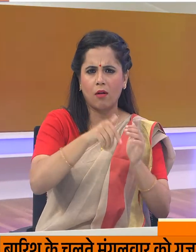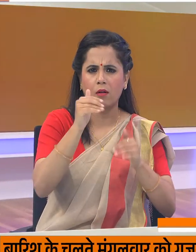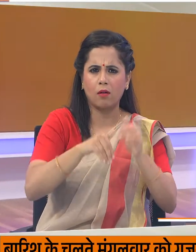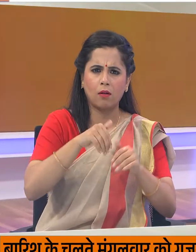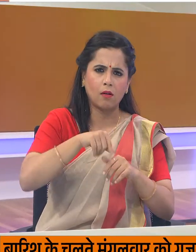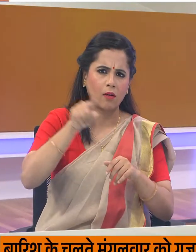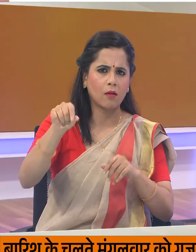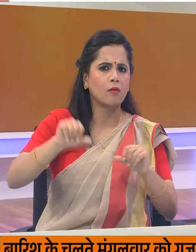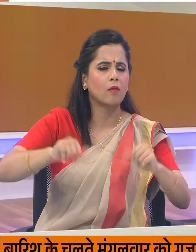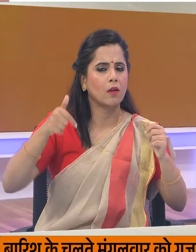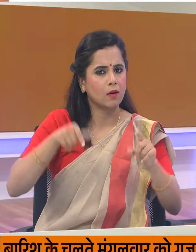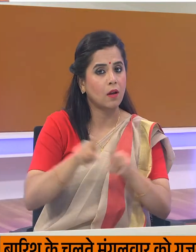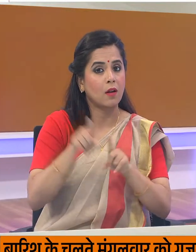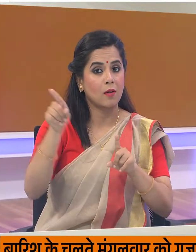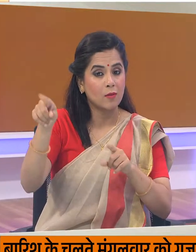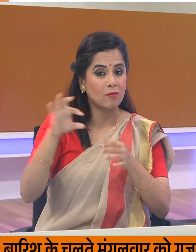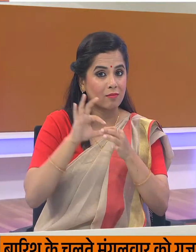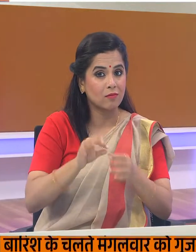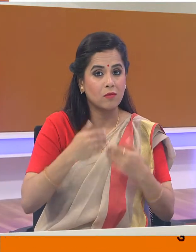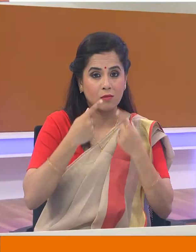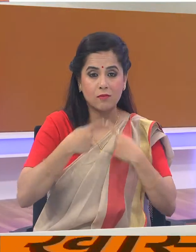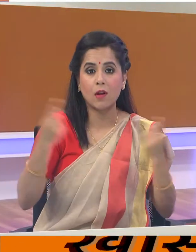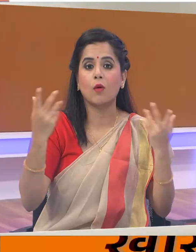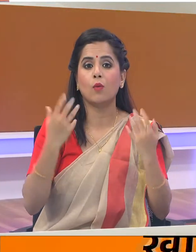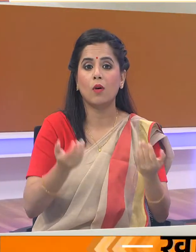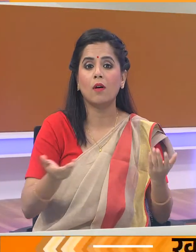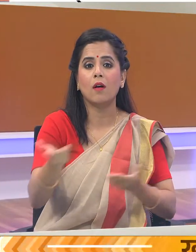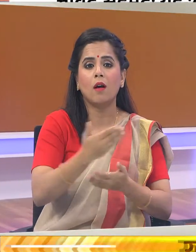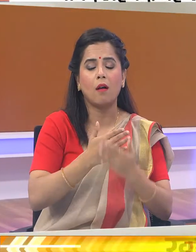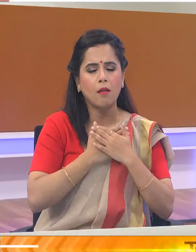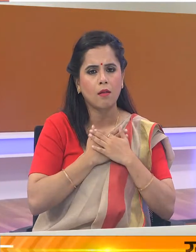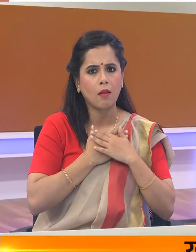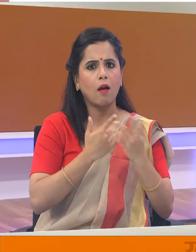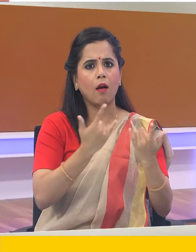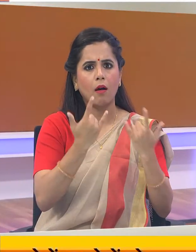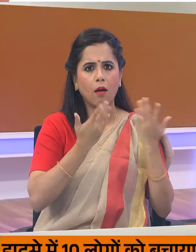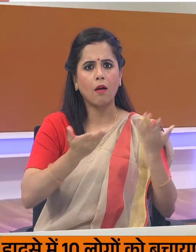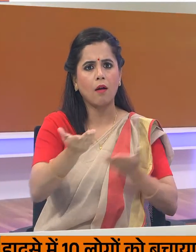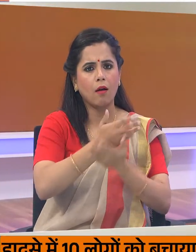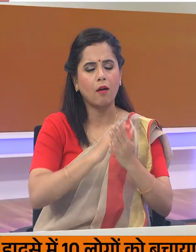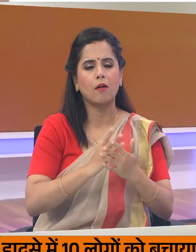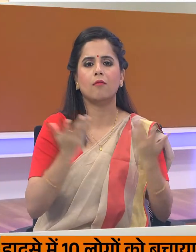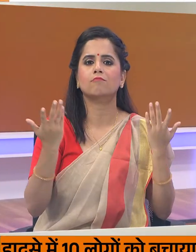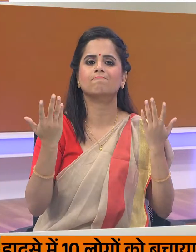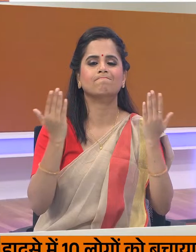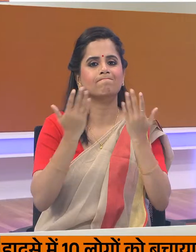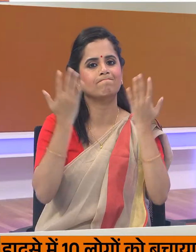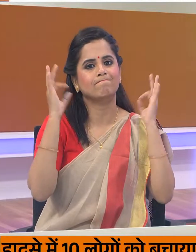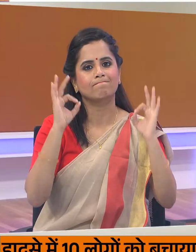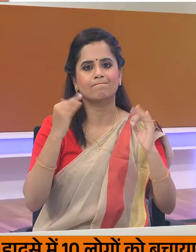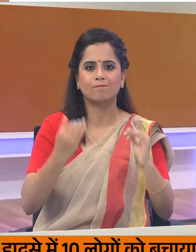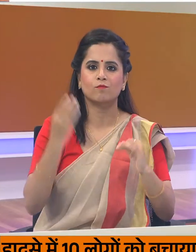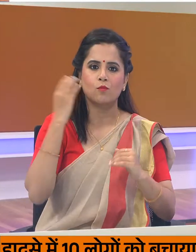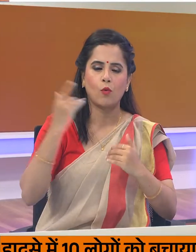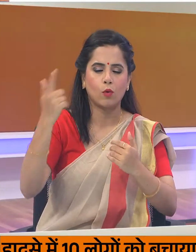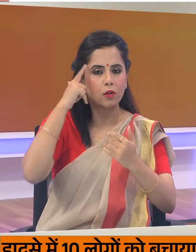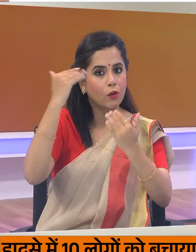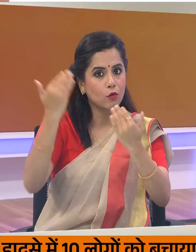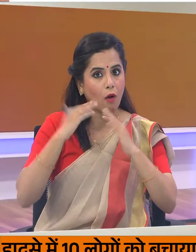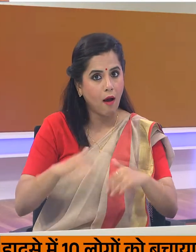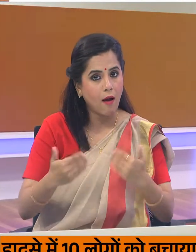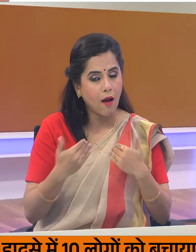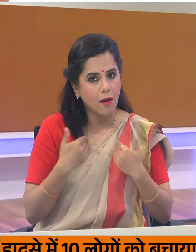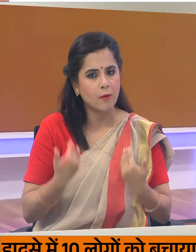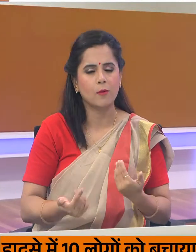मैं आपके माध्यम से ये कहना चाहता हूँ कि जो लोगों का प्यार मुझे मिल रहा है, इंशाअल्लाह रहमान नरेंद्र मोदी साहब ने जो हम पे विश्वास किया है